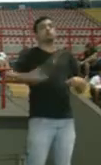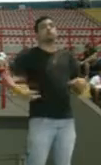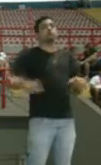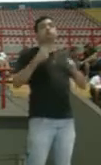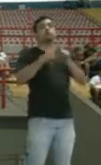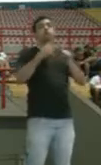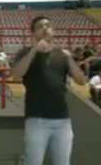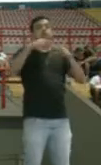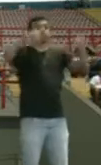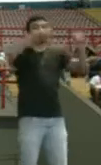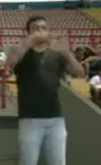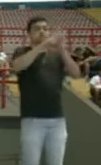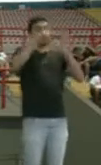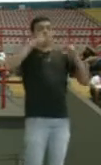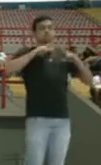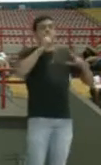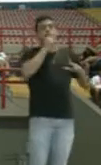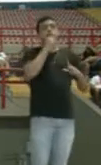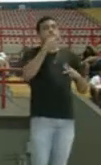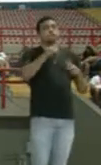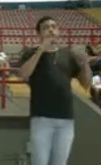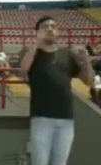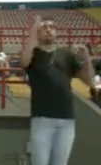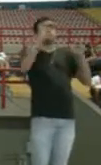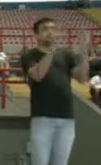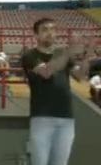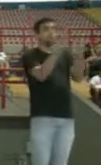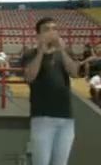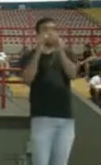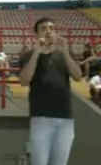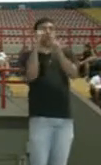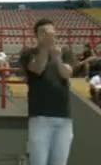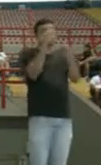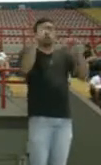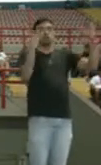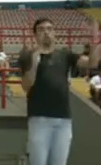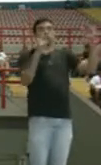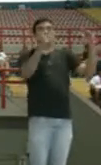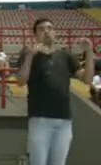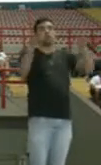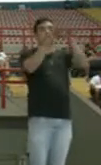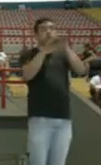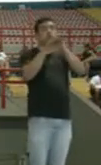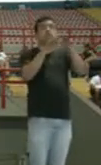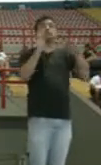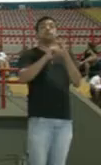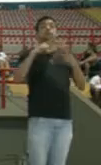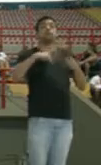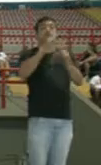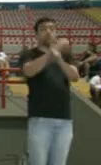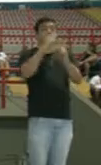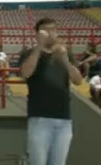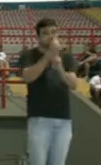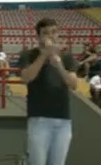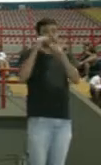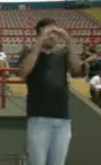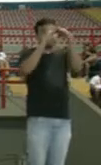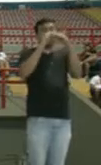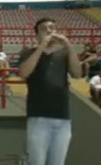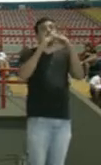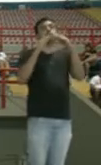vai existir propriedade privada e não tem diferença entre classes sociais, tá bom? E tem o socialismo cristão.